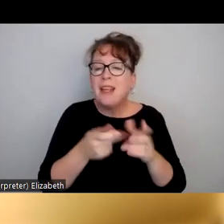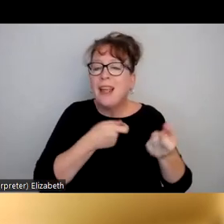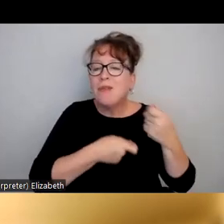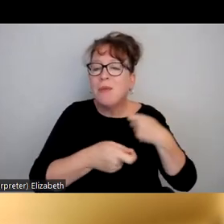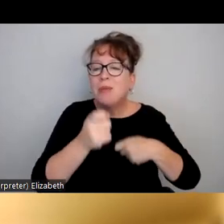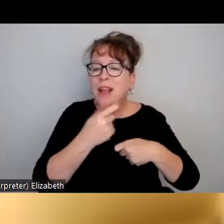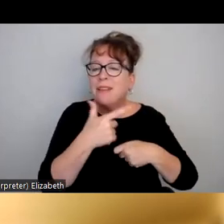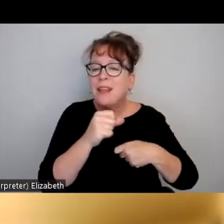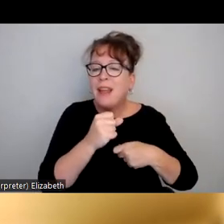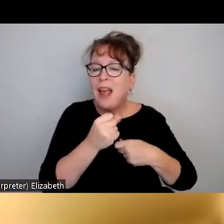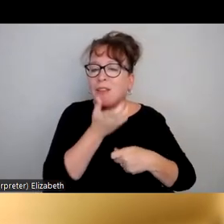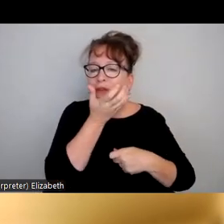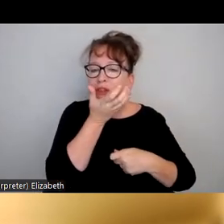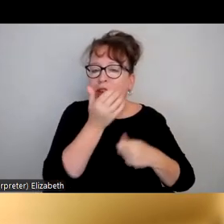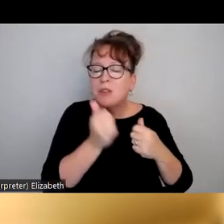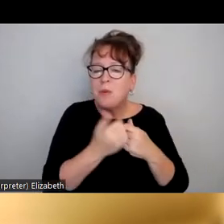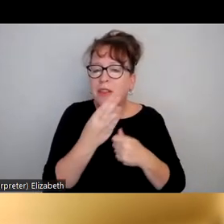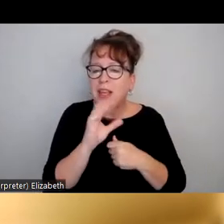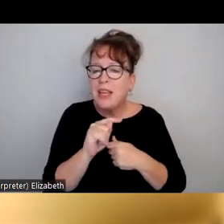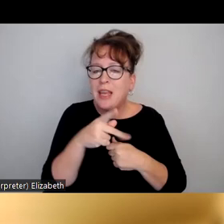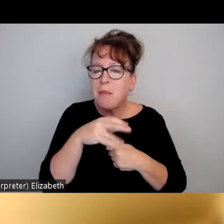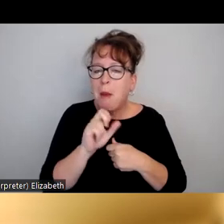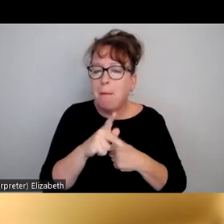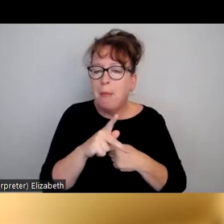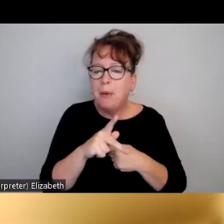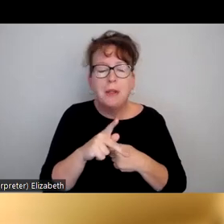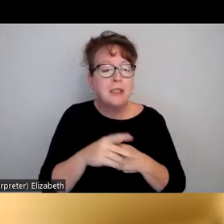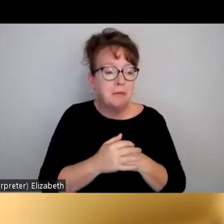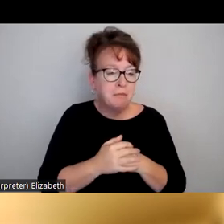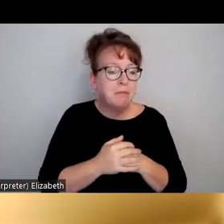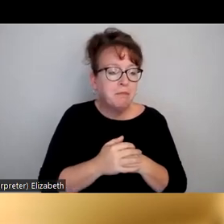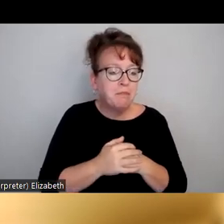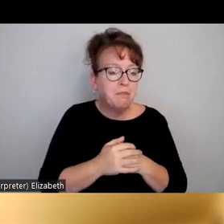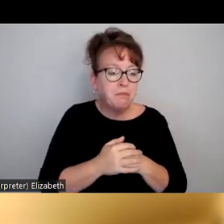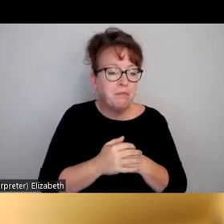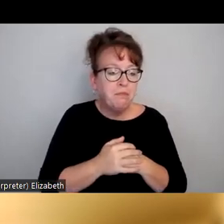es por ejemplo las